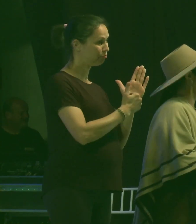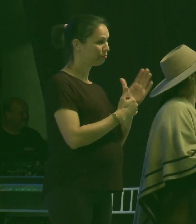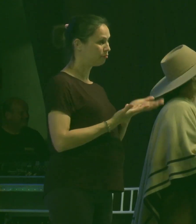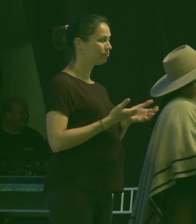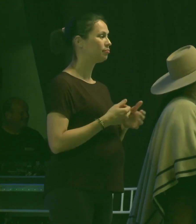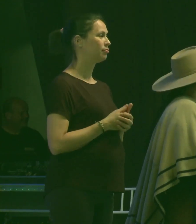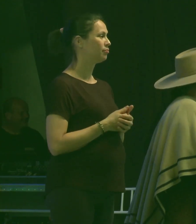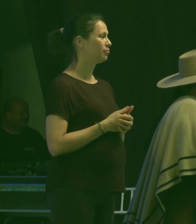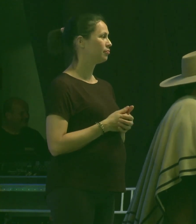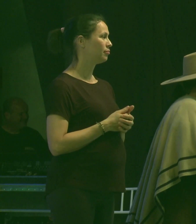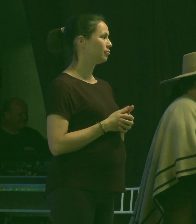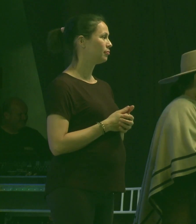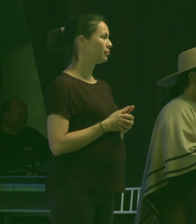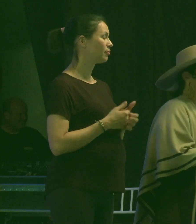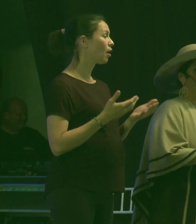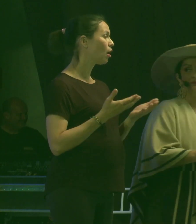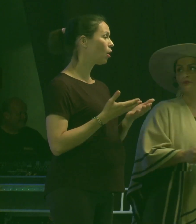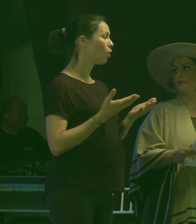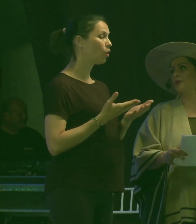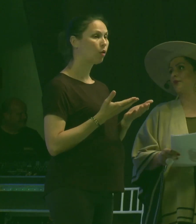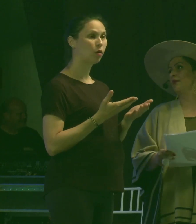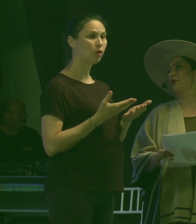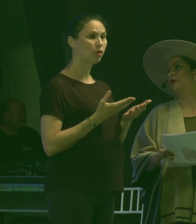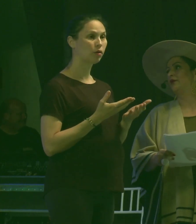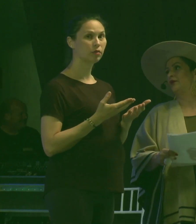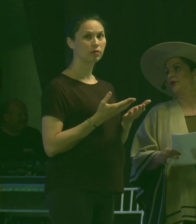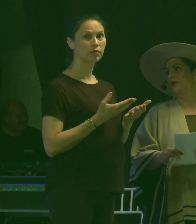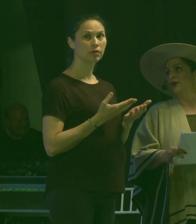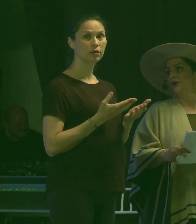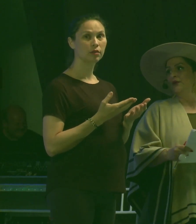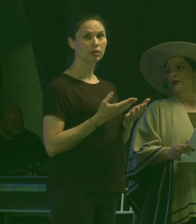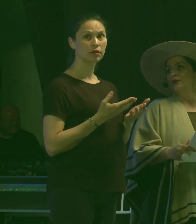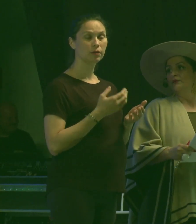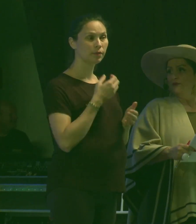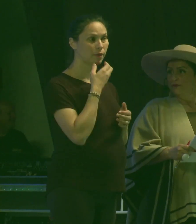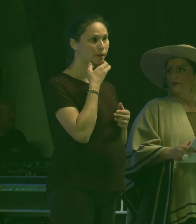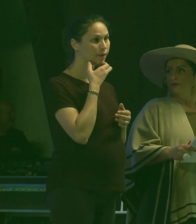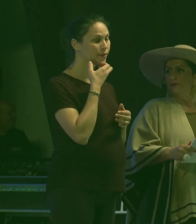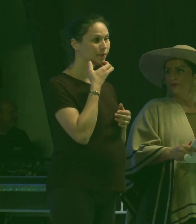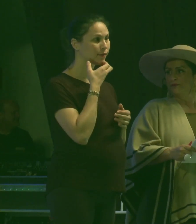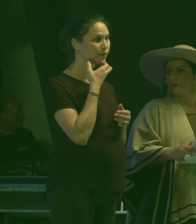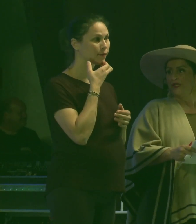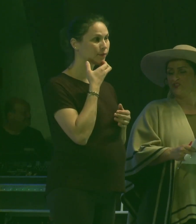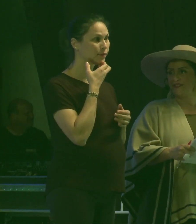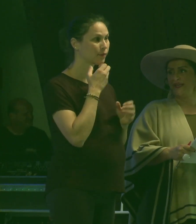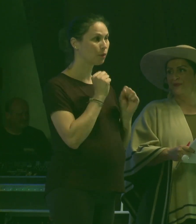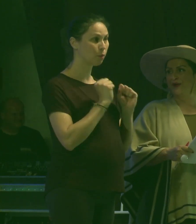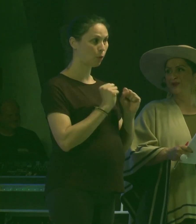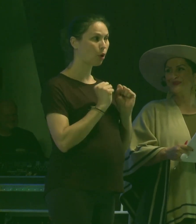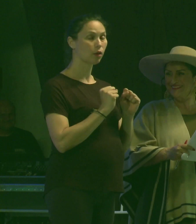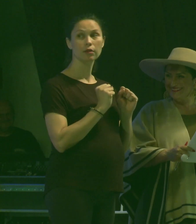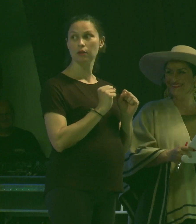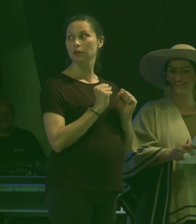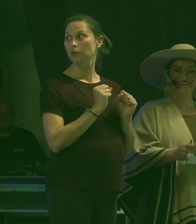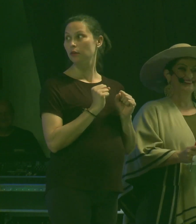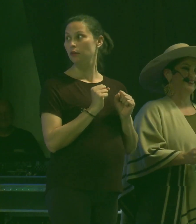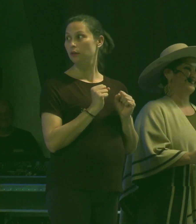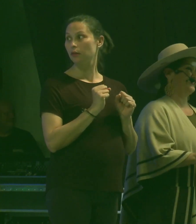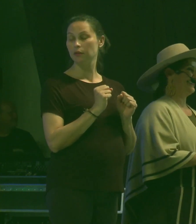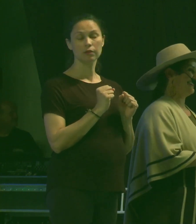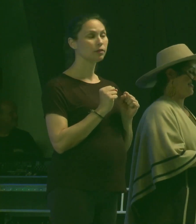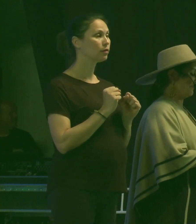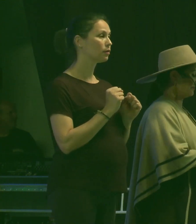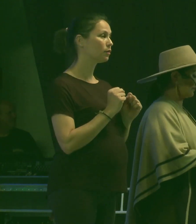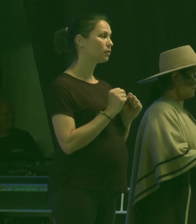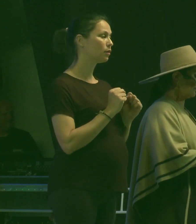música, você quer que a gente chame a mais popular ou a... Pode ser a mais popular? Já está na mão. Está na mão do presidente